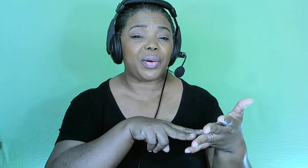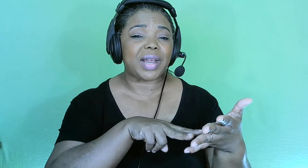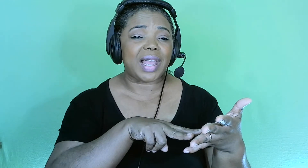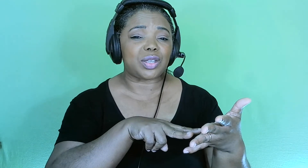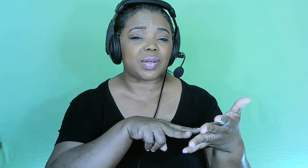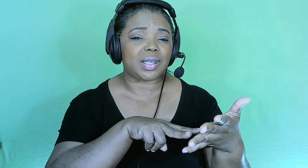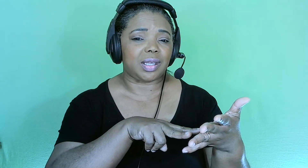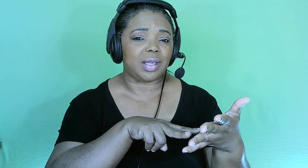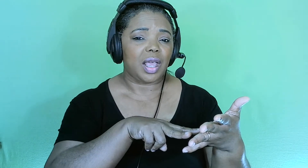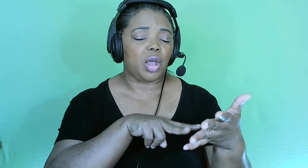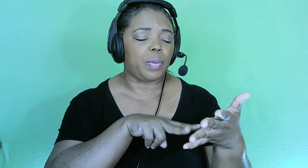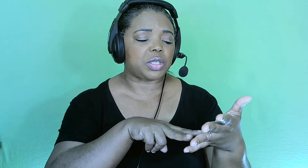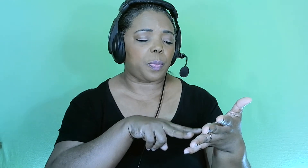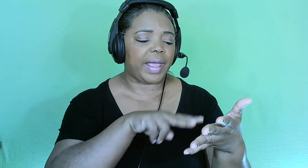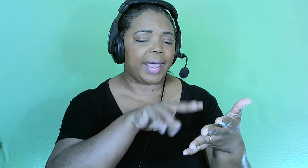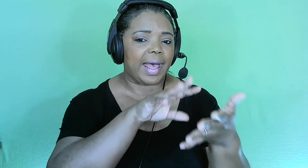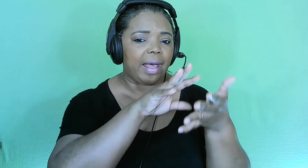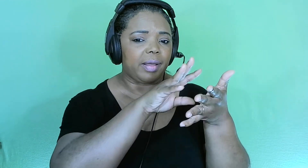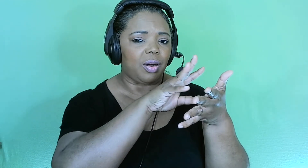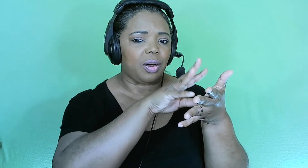decorar isso aqui. Eu posso pegar, ó,